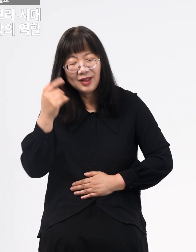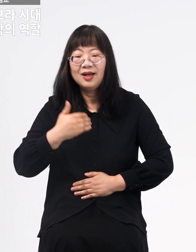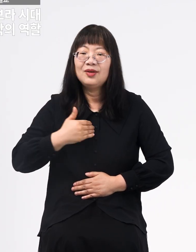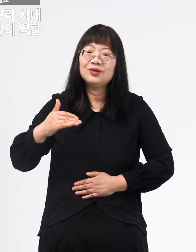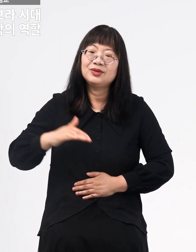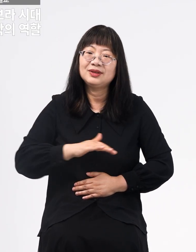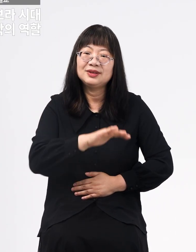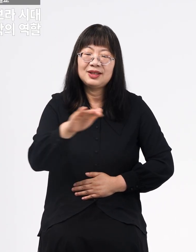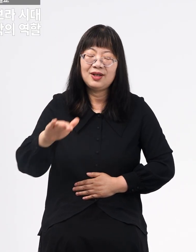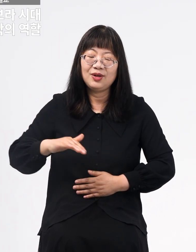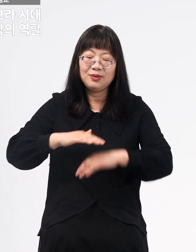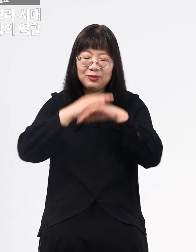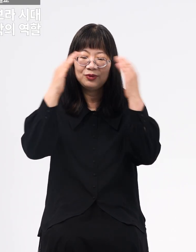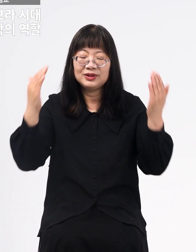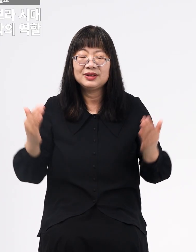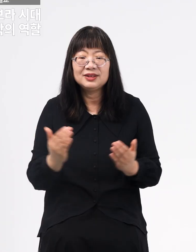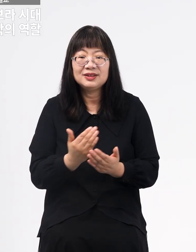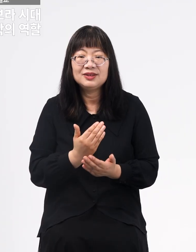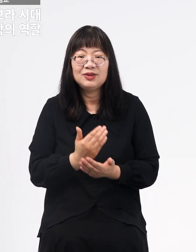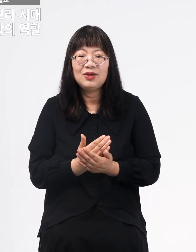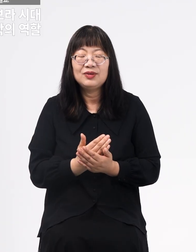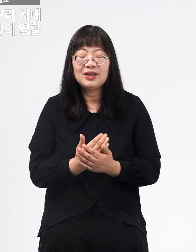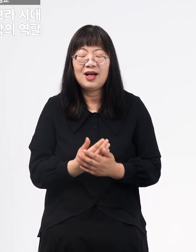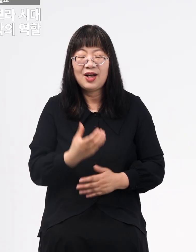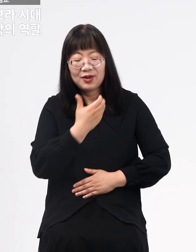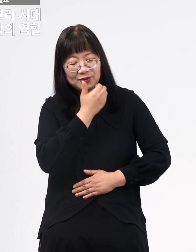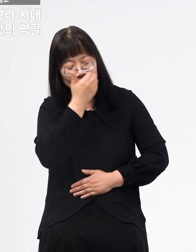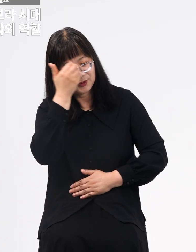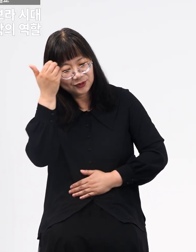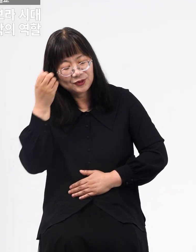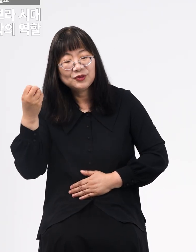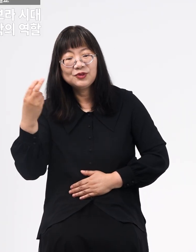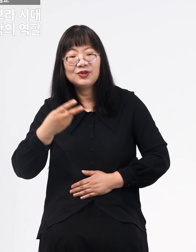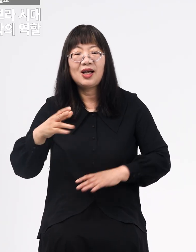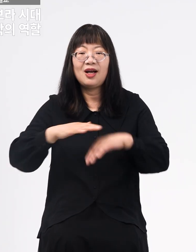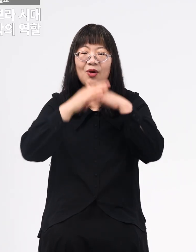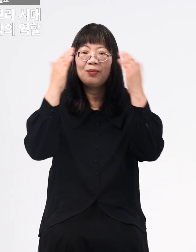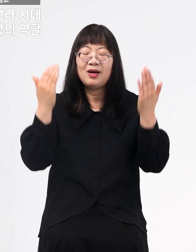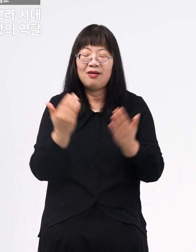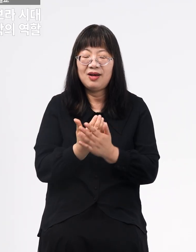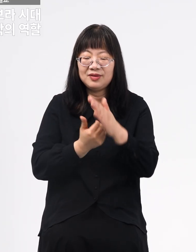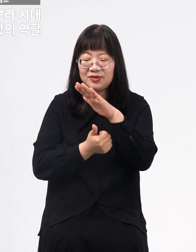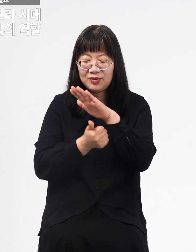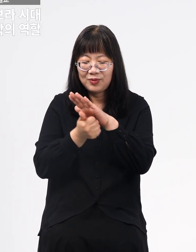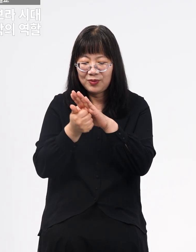생각도, 우리의 모든 꿈과 모든